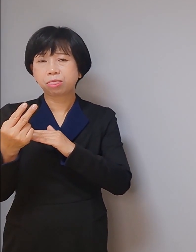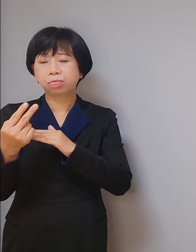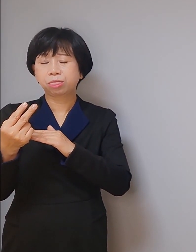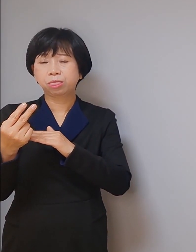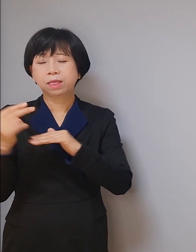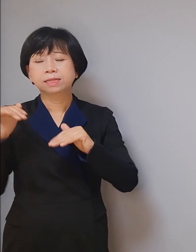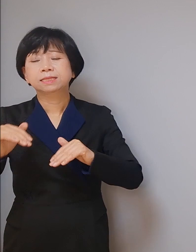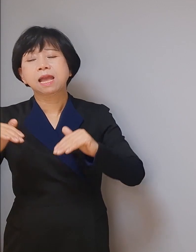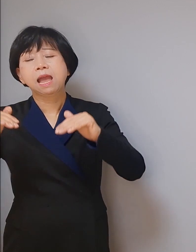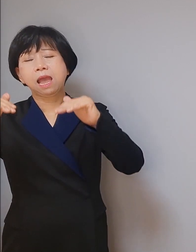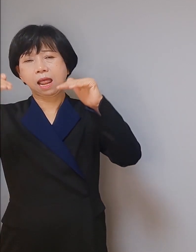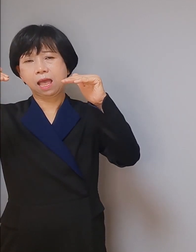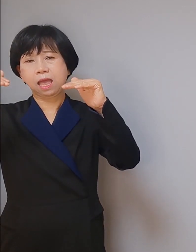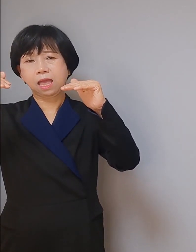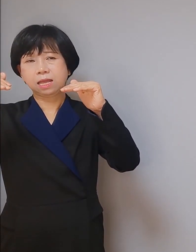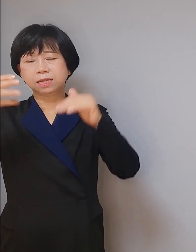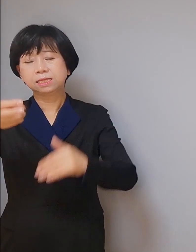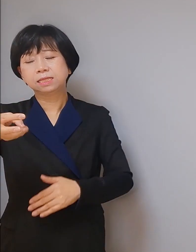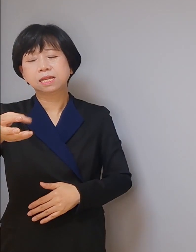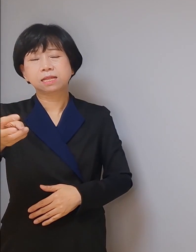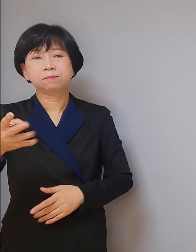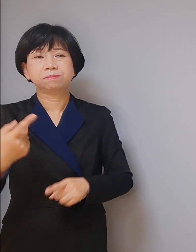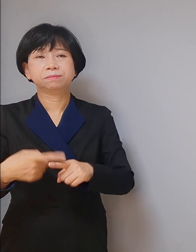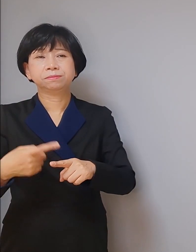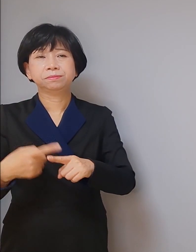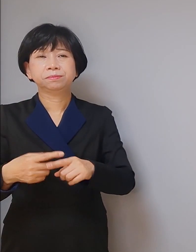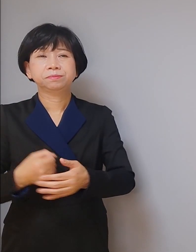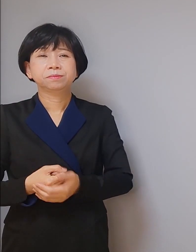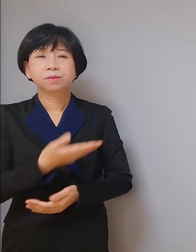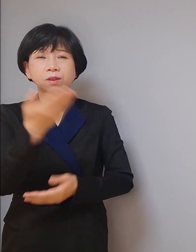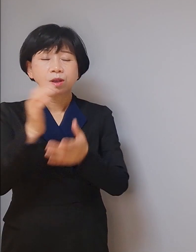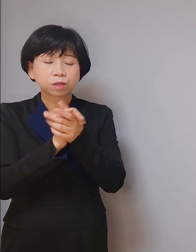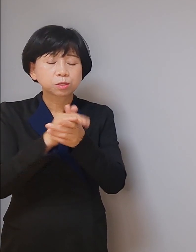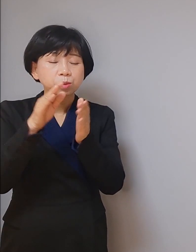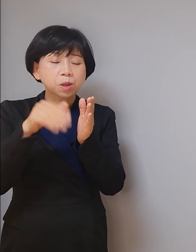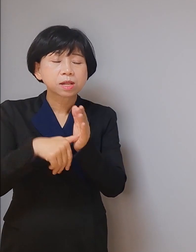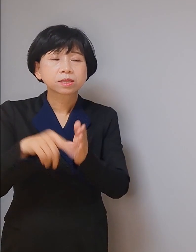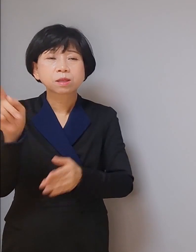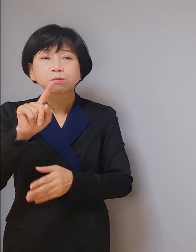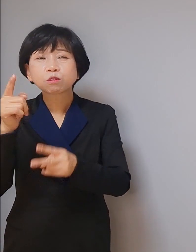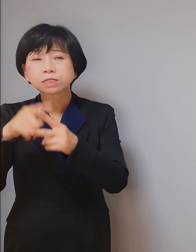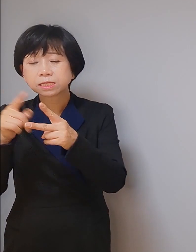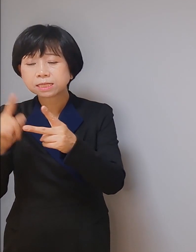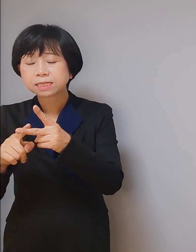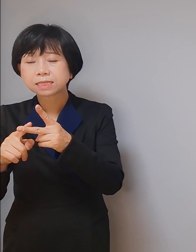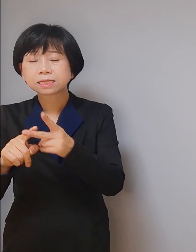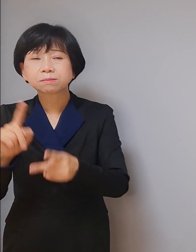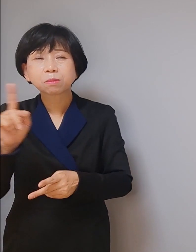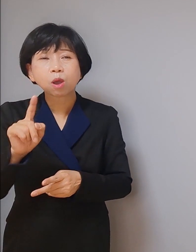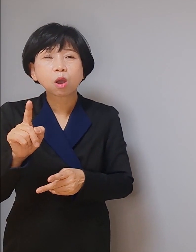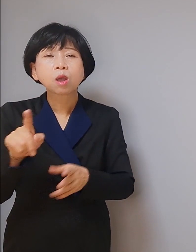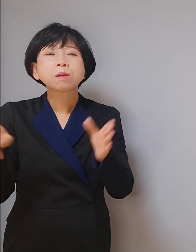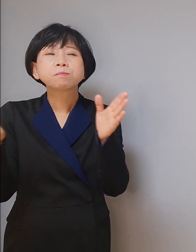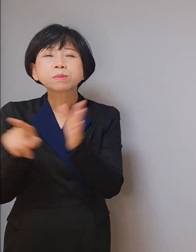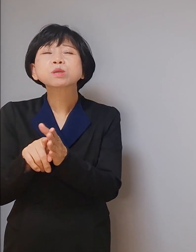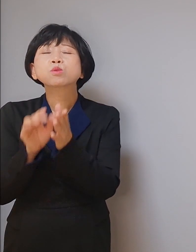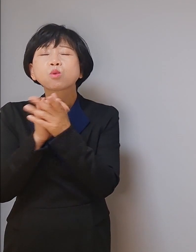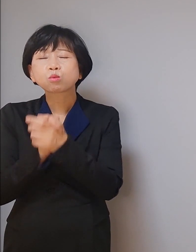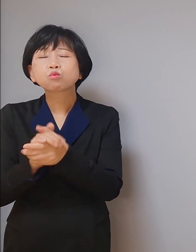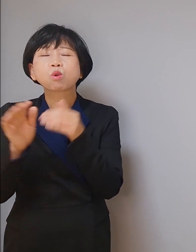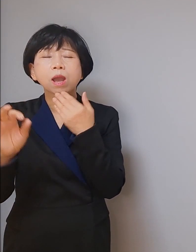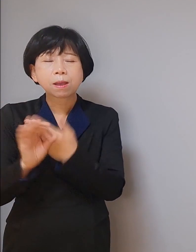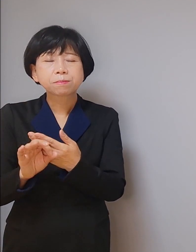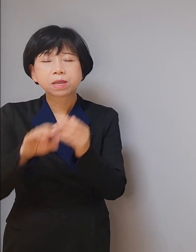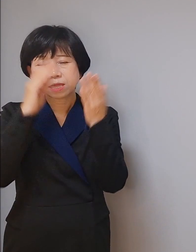믿음의 씨앗입니다. 마태복음 21장 22절에서 너희가 기도할 때에 무엇이든지 어떻게 하고 믿고 구하는 것은